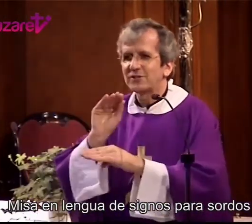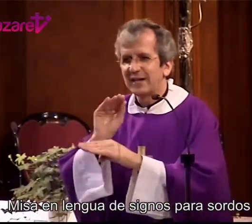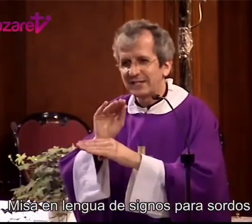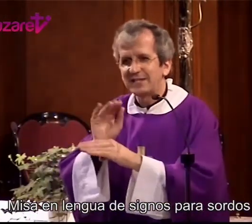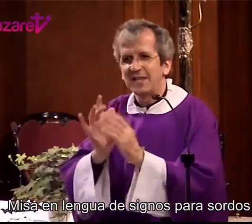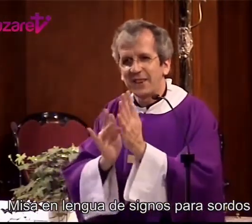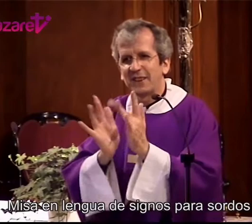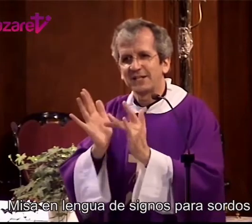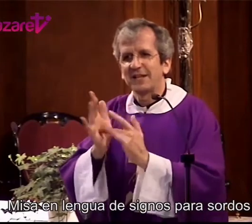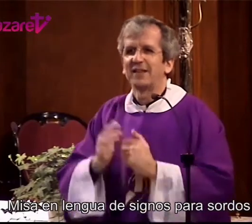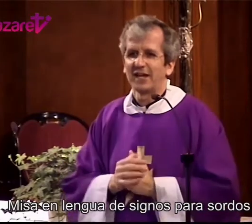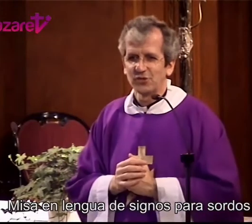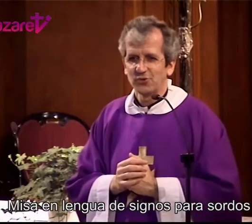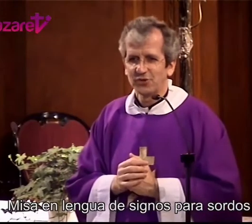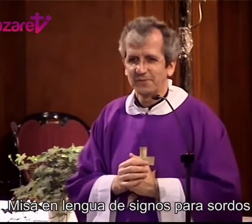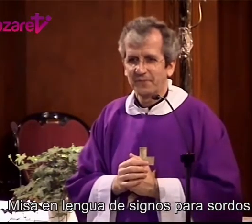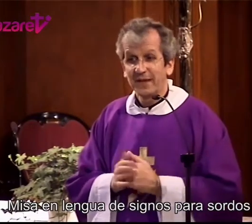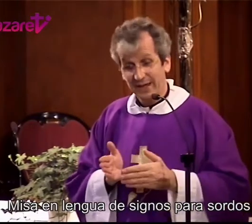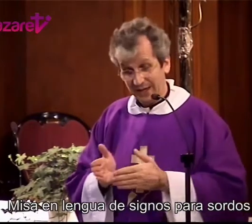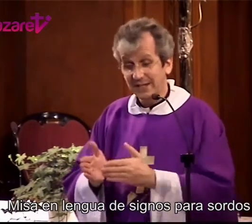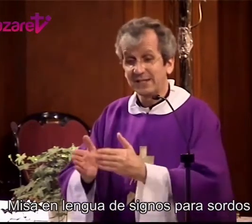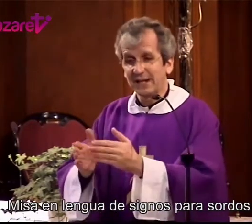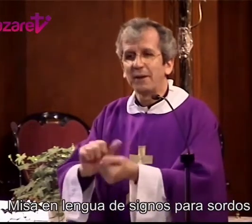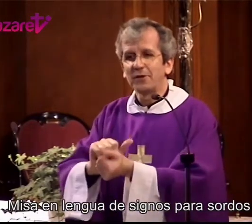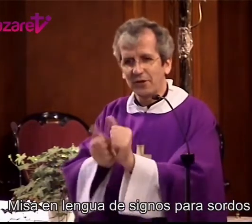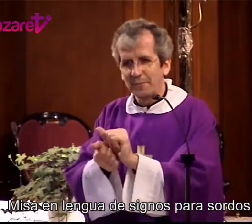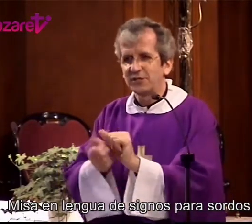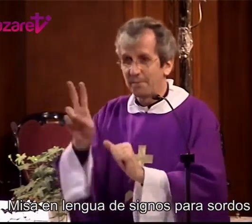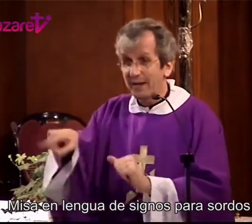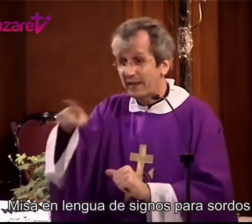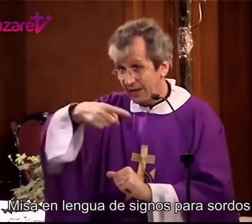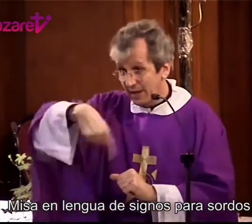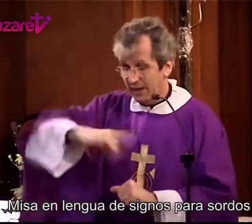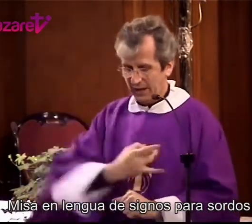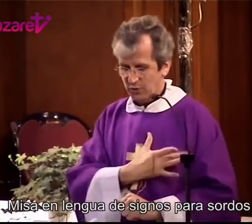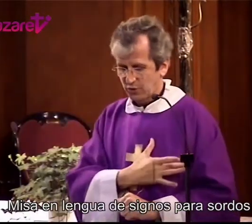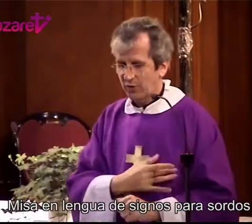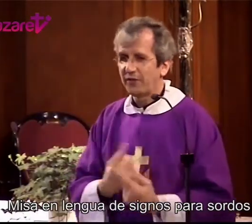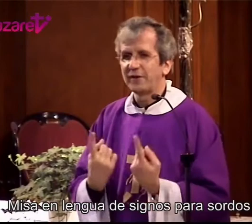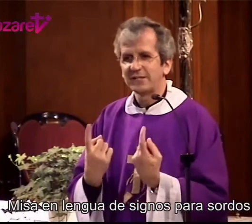las enseñanzas de Jesús. Ese es el camino de conversión verdadera que nuestros corazones